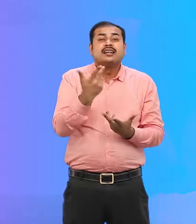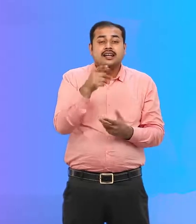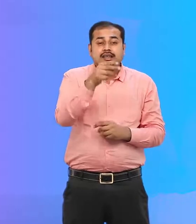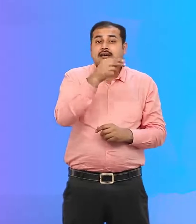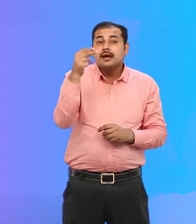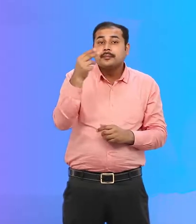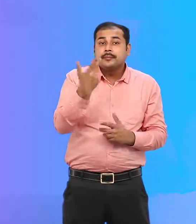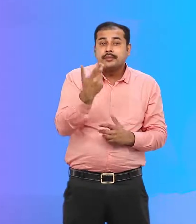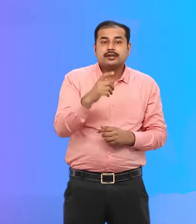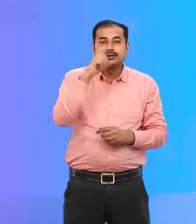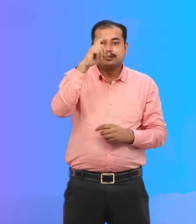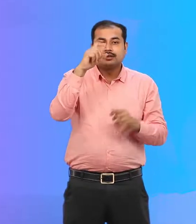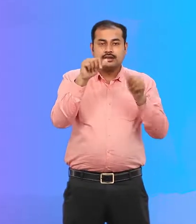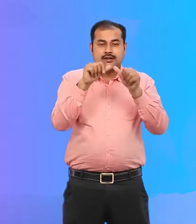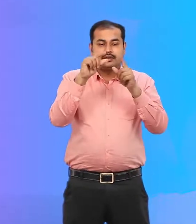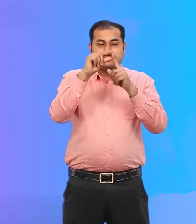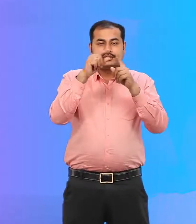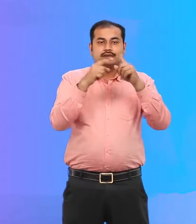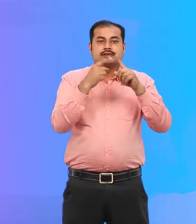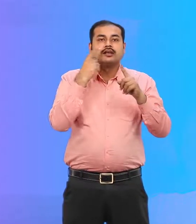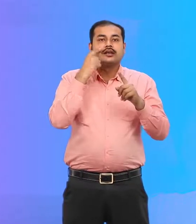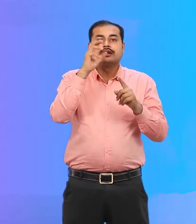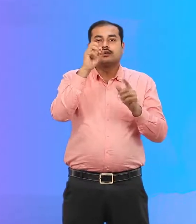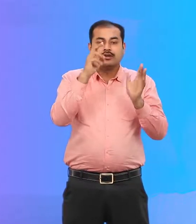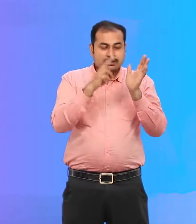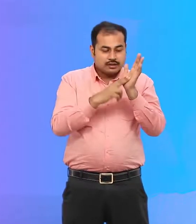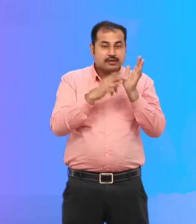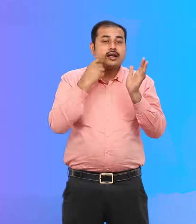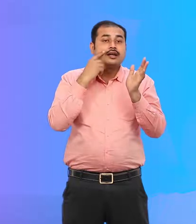मैं इसे कैप्शनिंग या सबटाइटलिंग कहते हैं